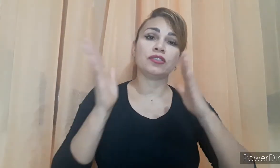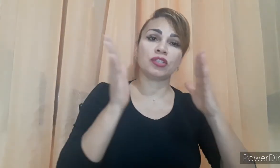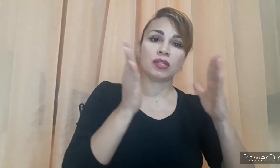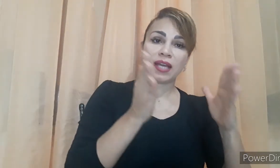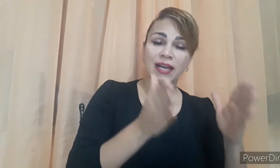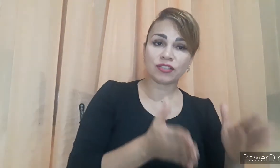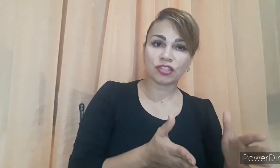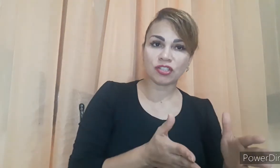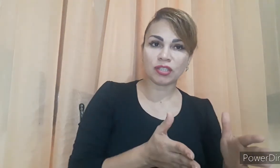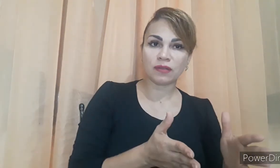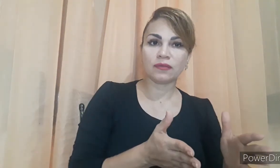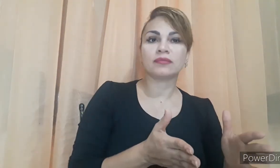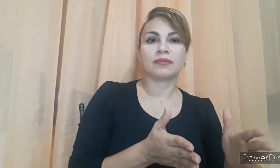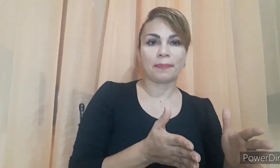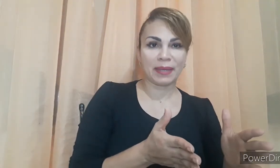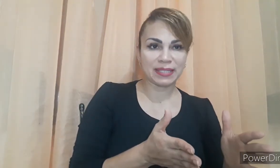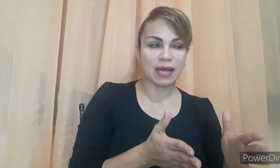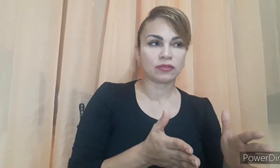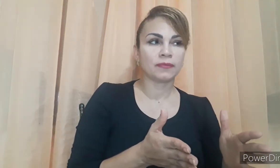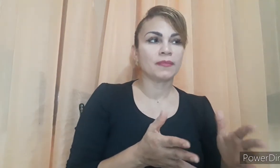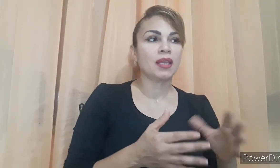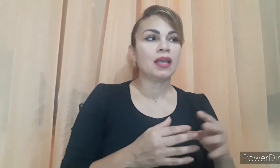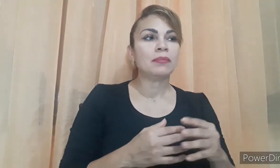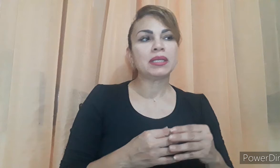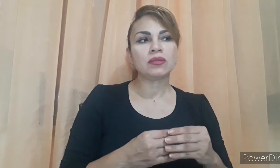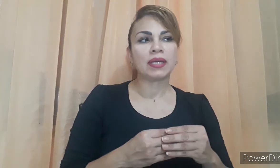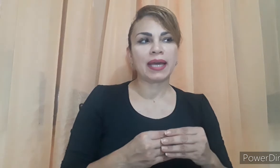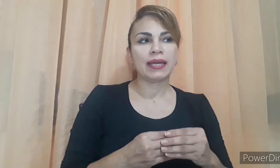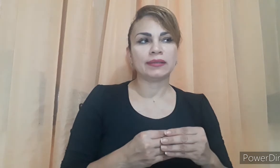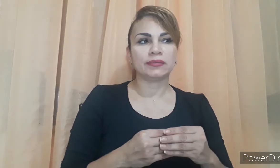elefante, adjetivo pesado. Mas eu quero